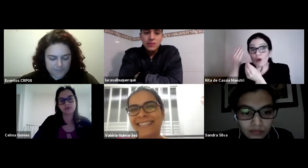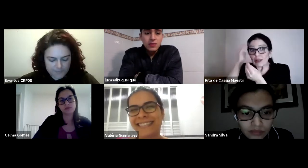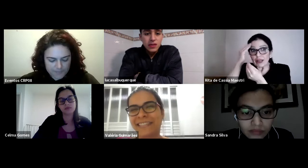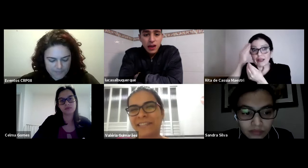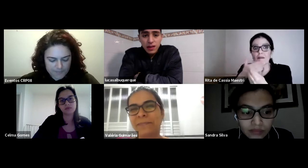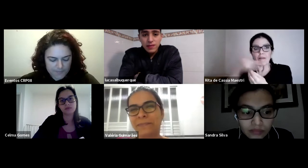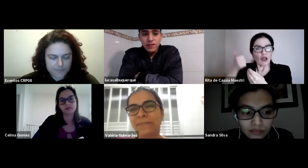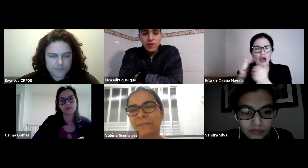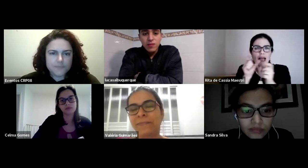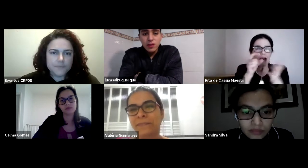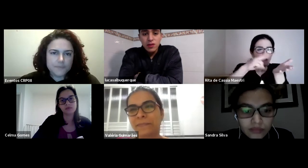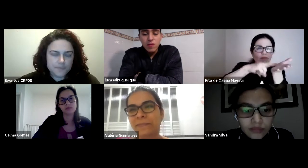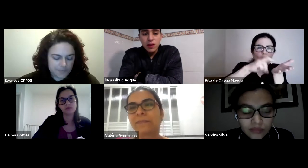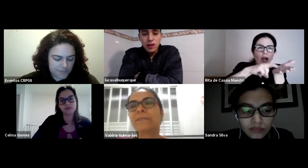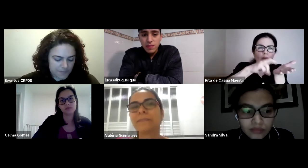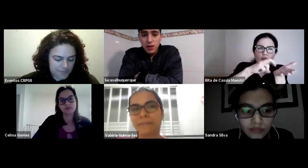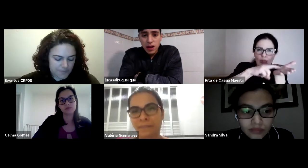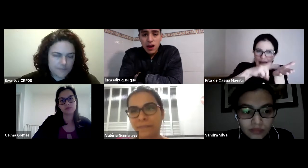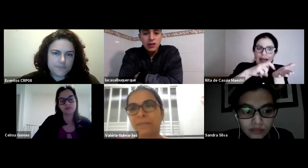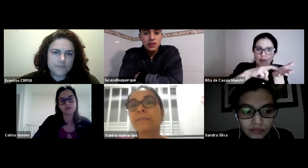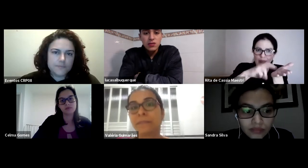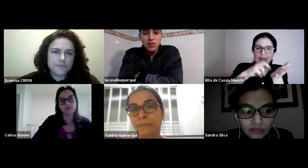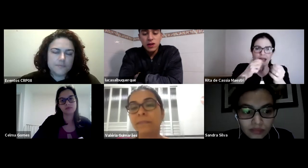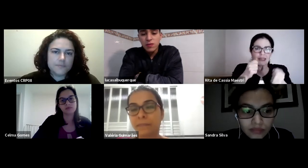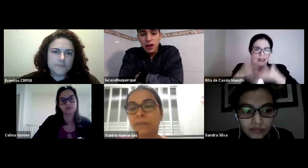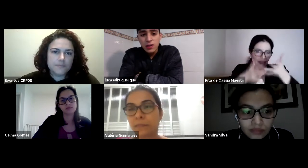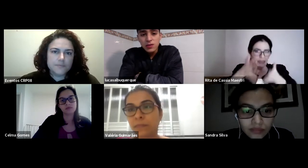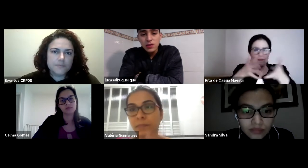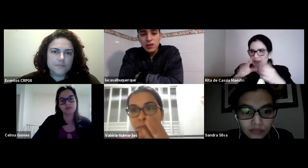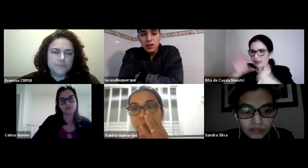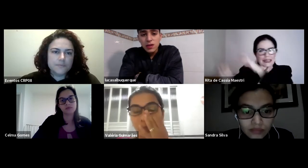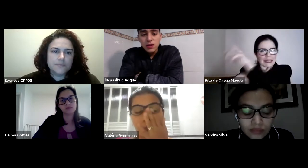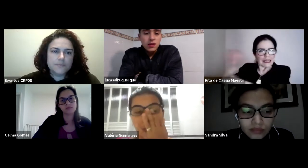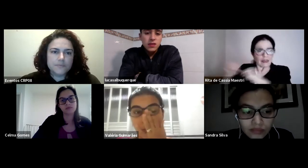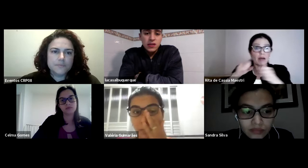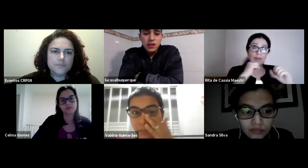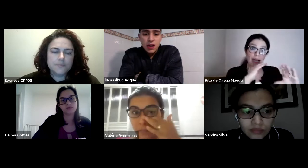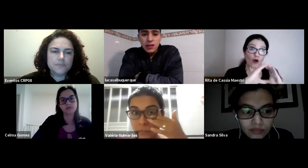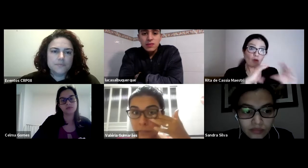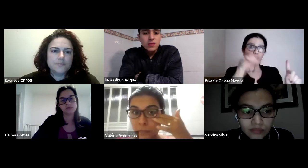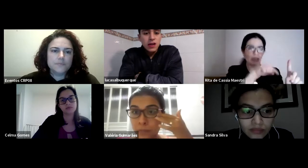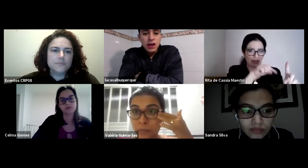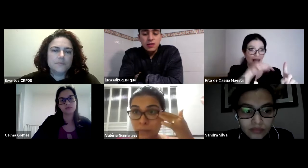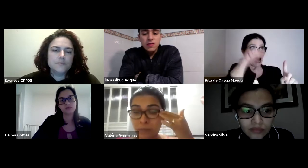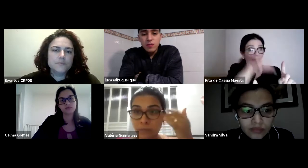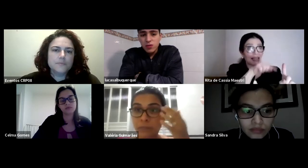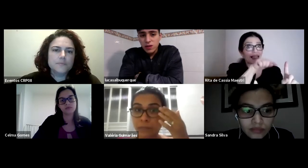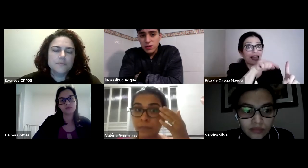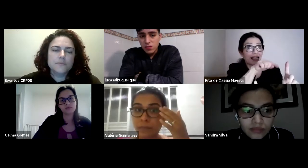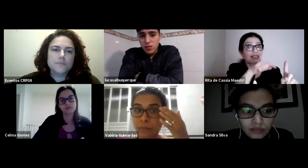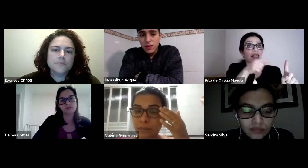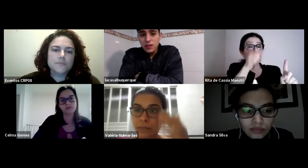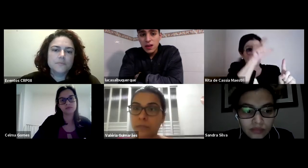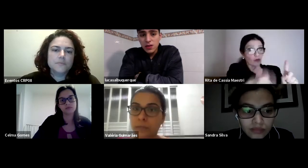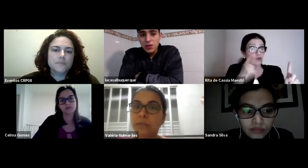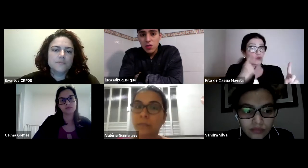sinais e buscar formas de compreender e melhorar a questão de vocabulários em língua de sinais, buscar essa forma de comunicação